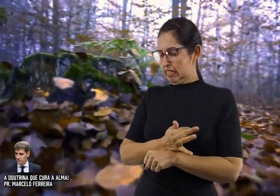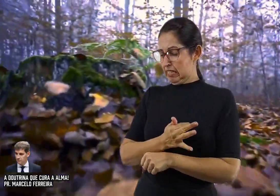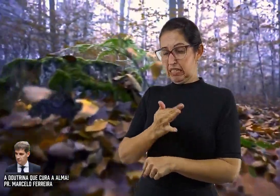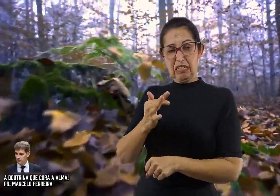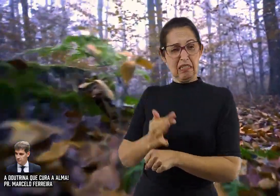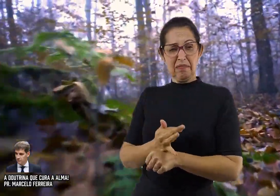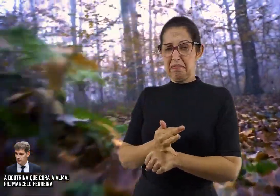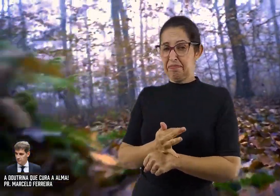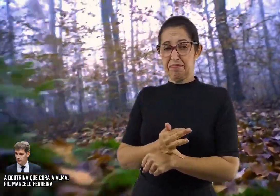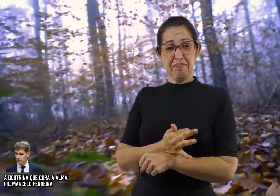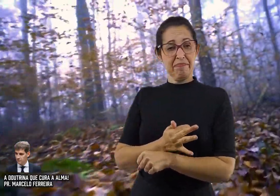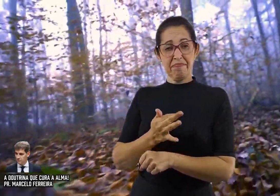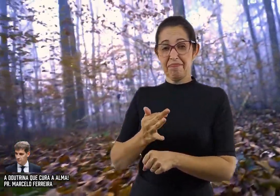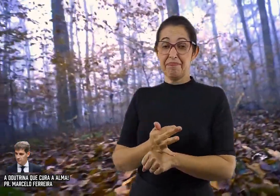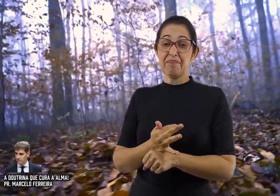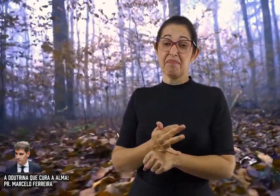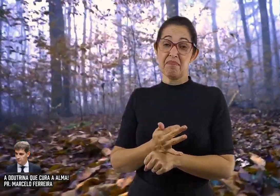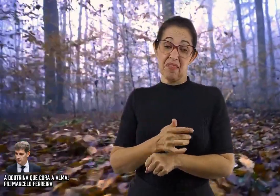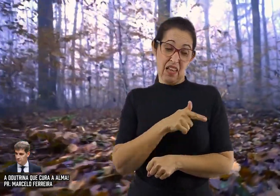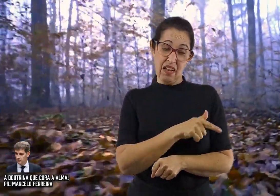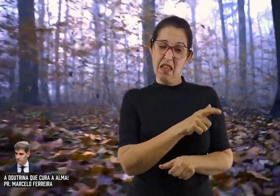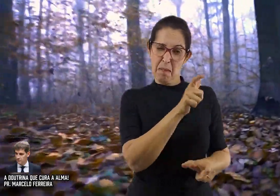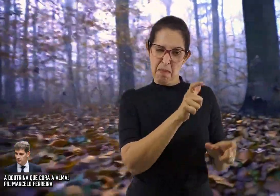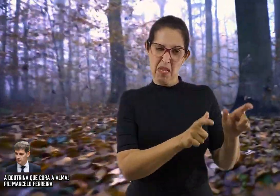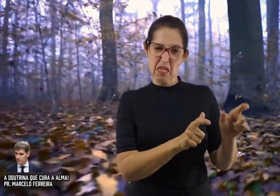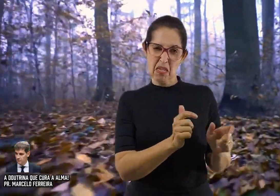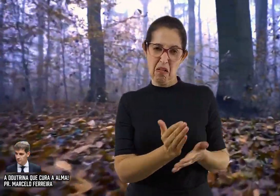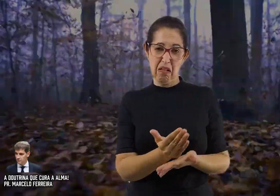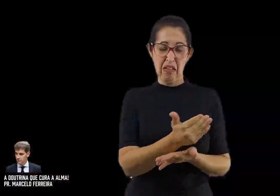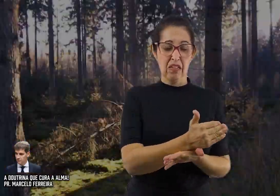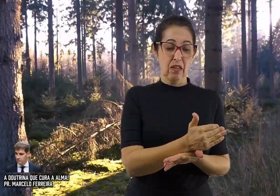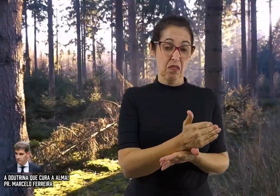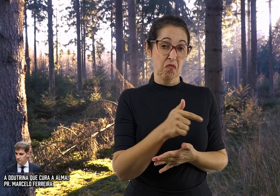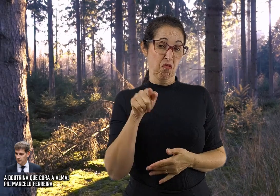doutrina. Você pegar uma pessoa que está herege, que ela desviou,